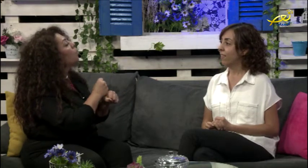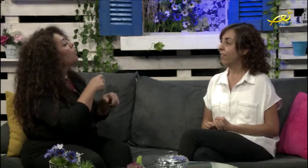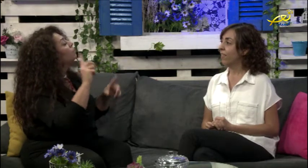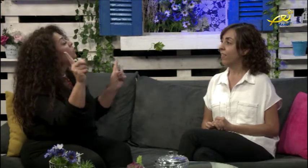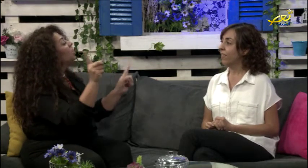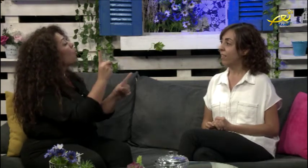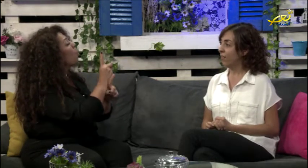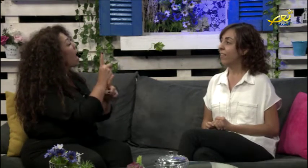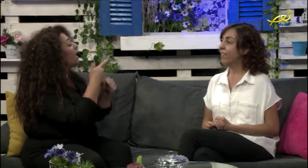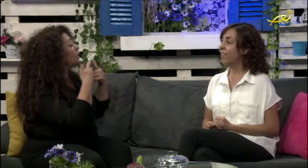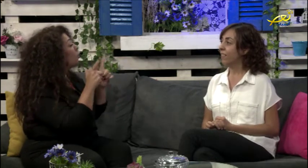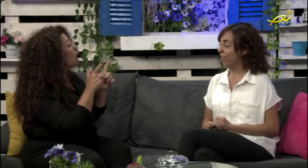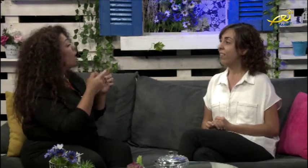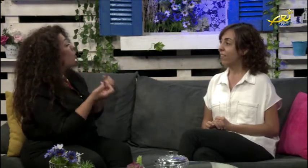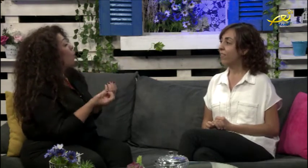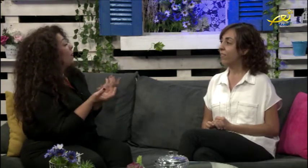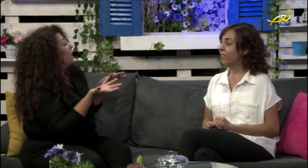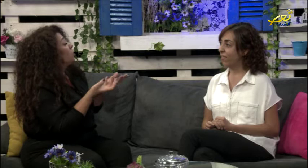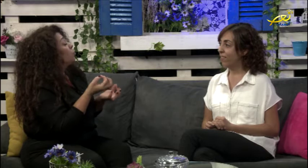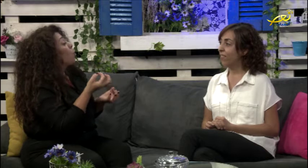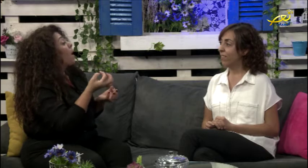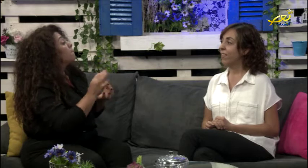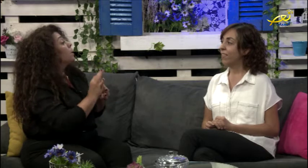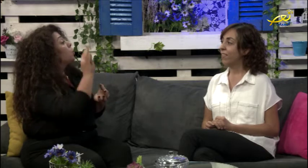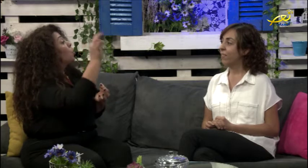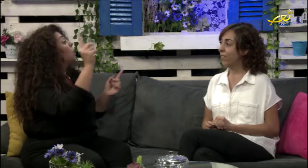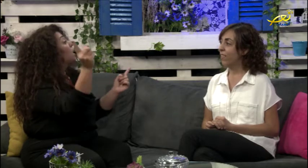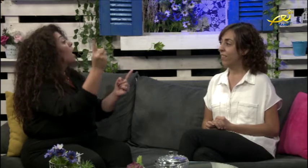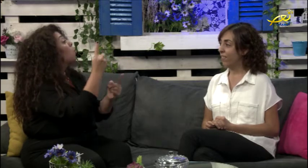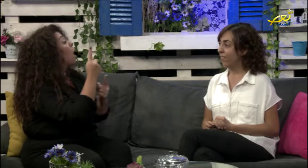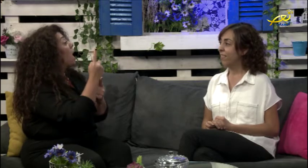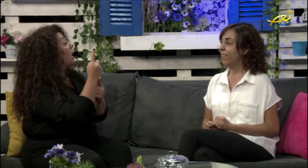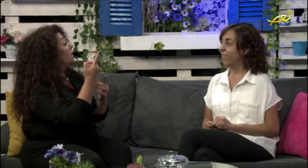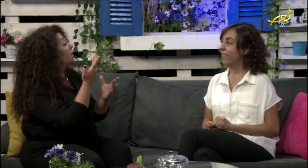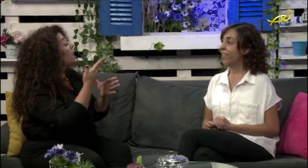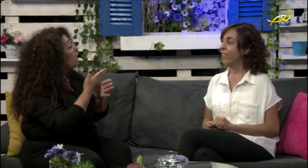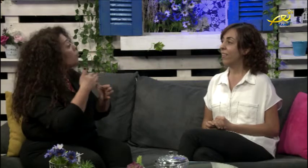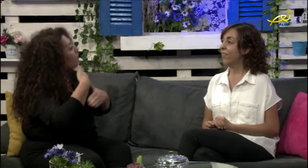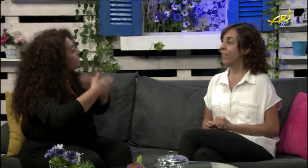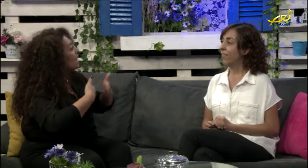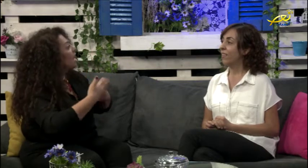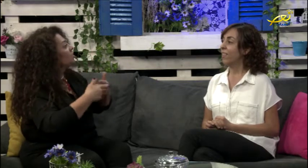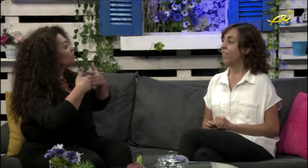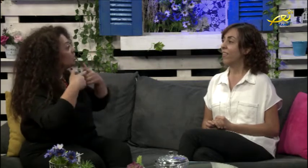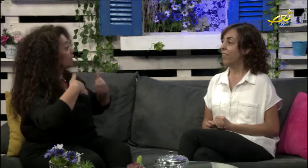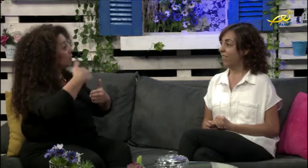اليوم نوحدها، مثل ما قلت حضرتك انه صار في تطور اكثر وتواصل بين الناس، قد مهم نوحدها وشو عم